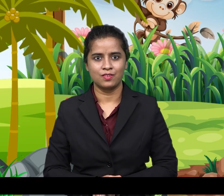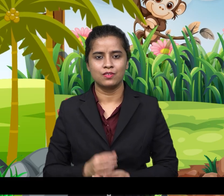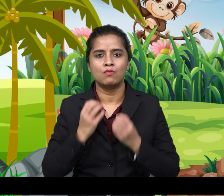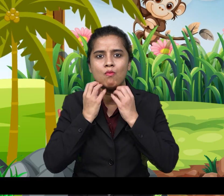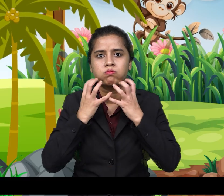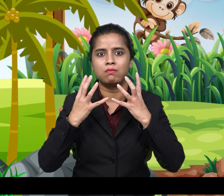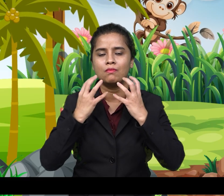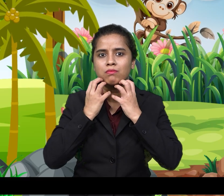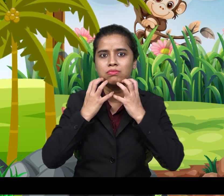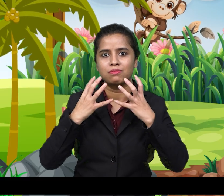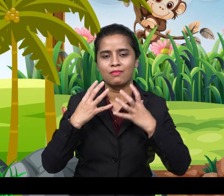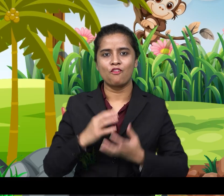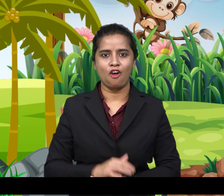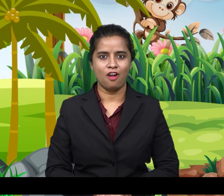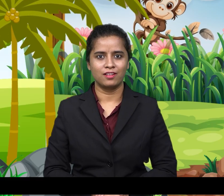मेंढक,